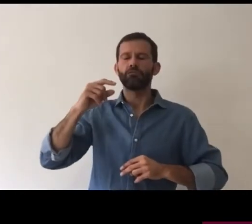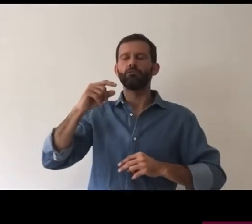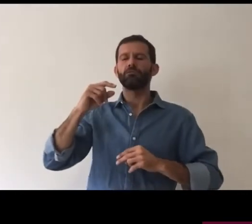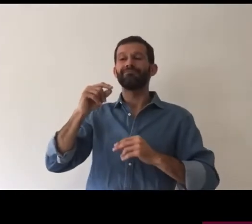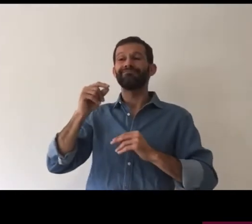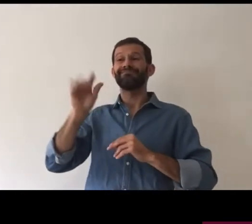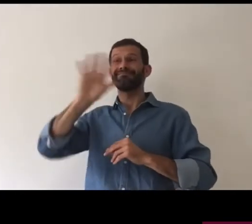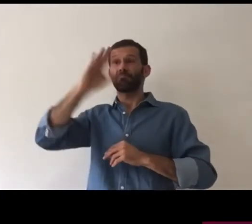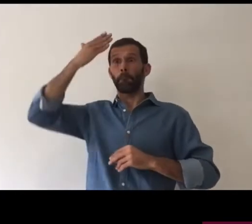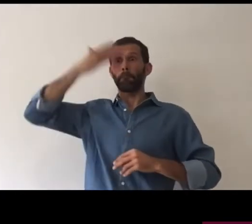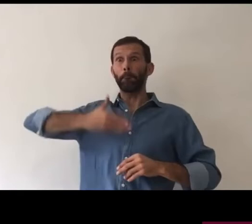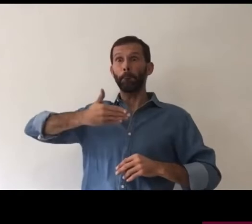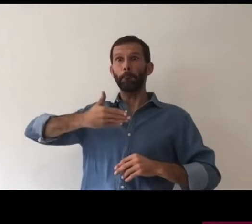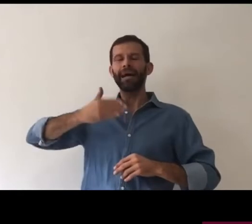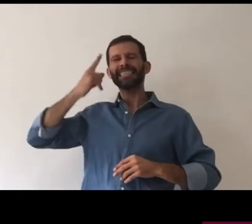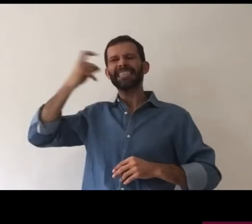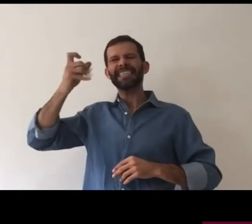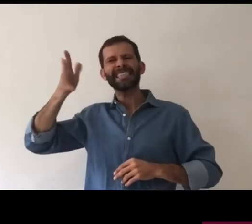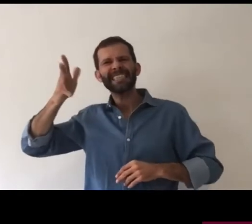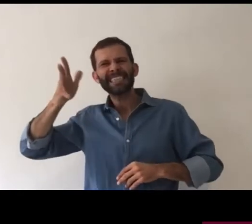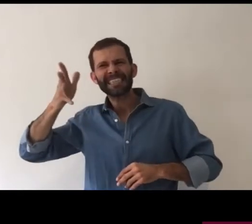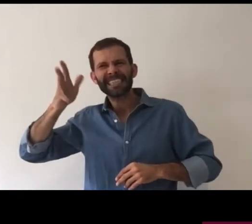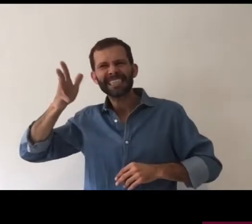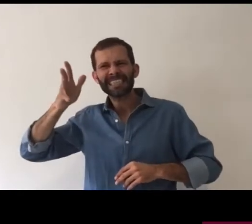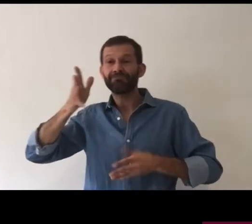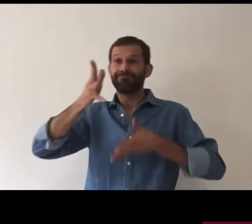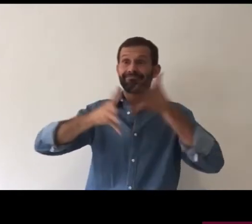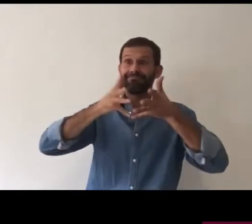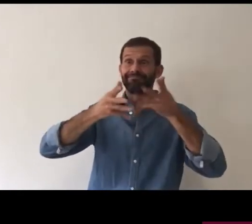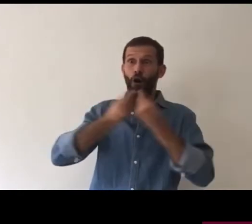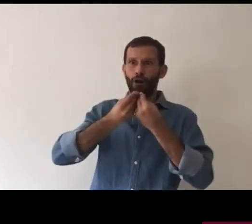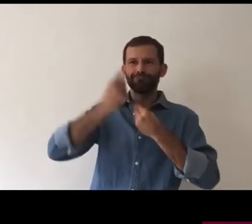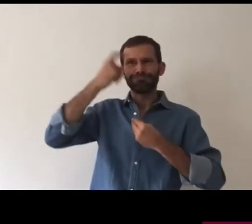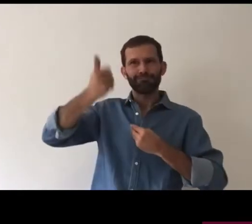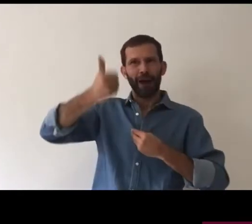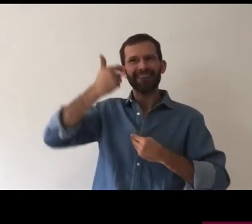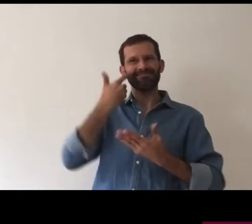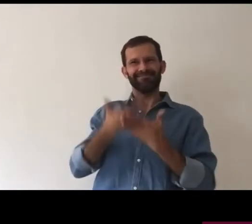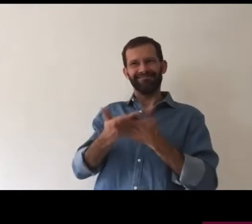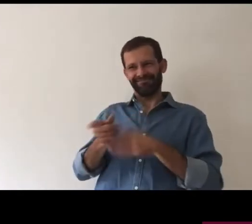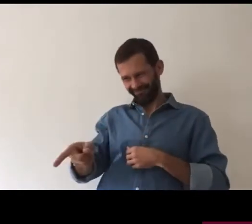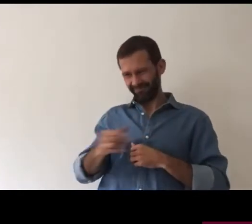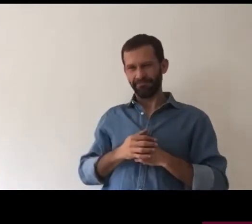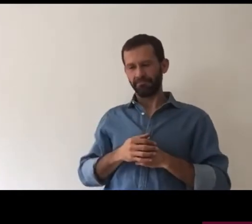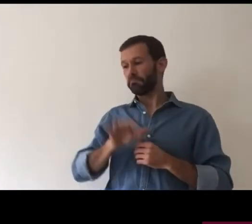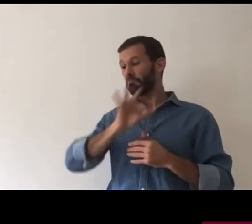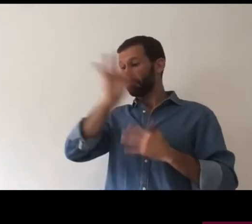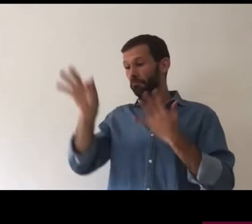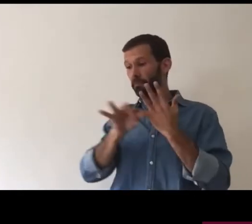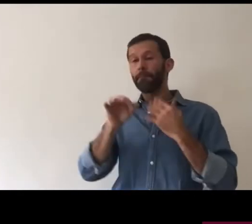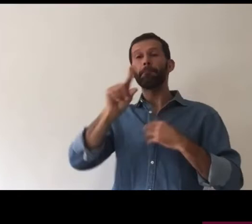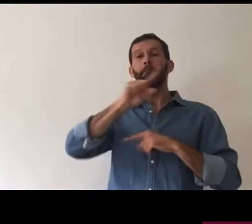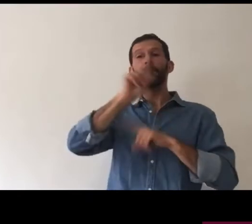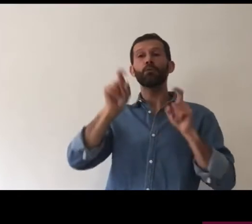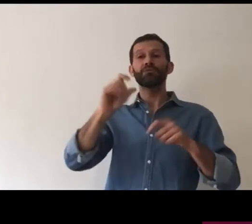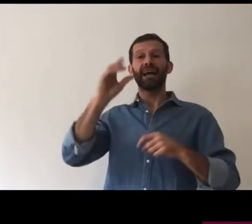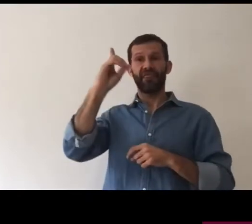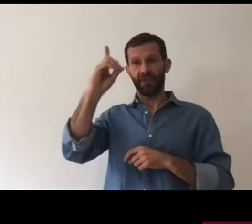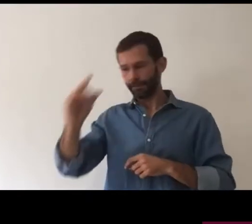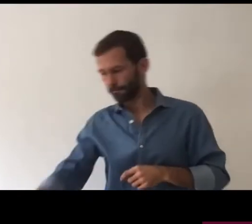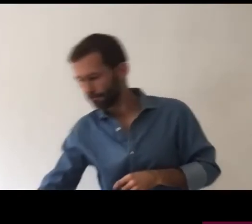en un mayor grado de recuerdo de la palabra, no cuando se añade una imagen